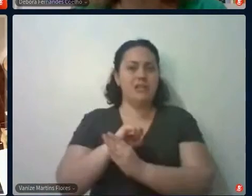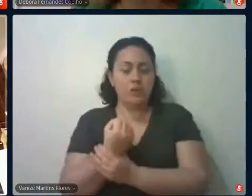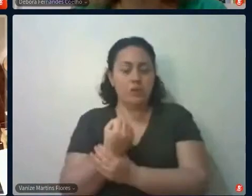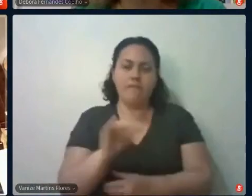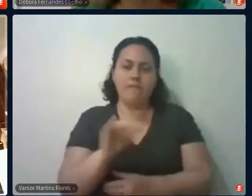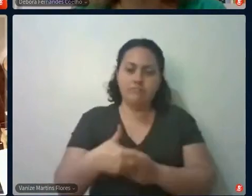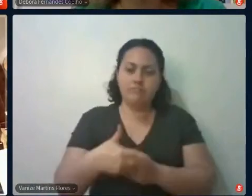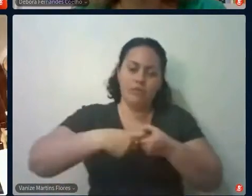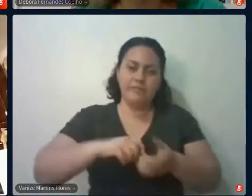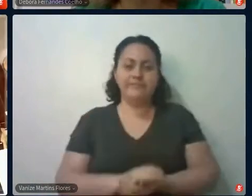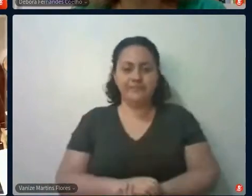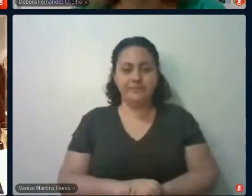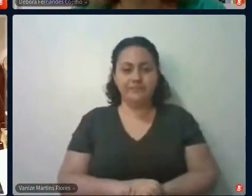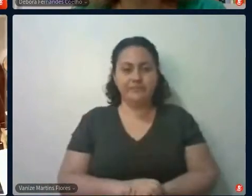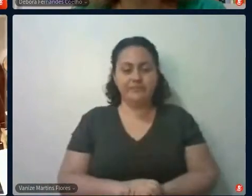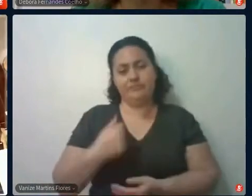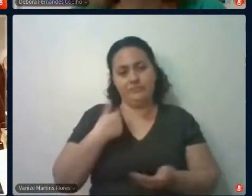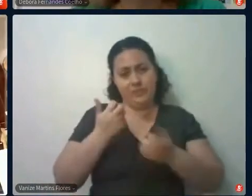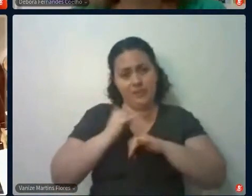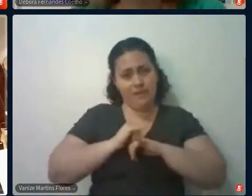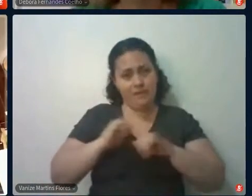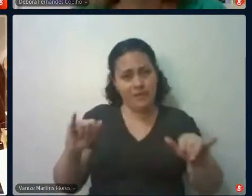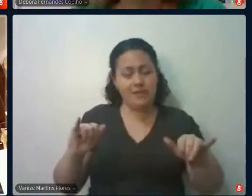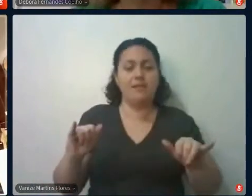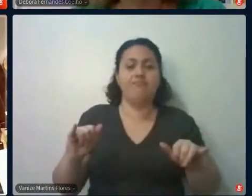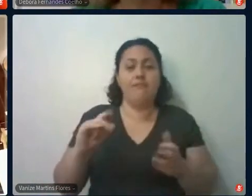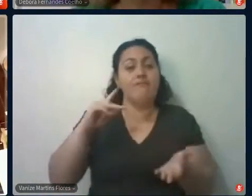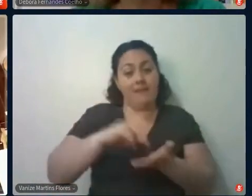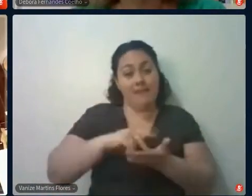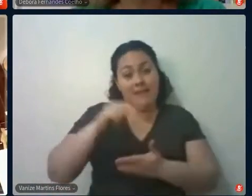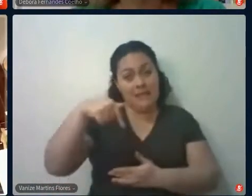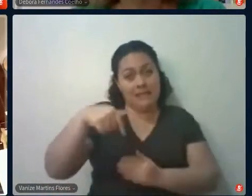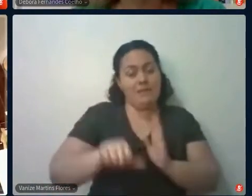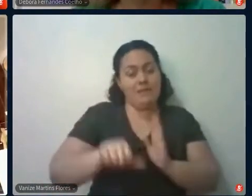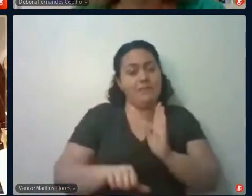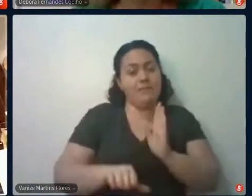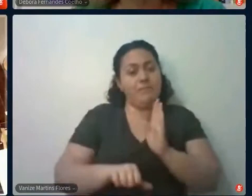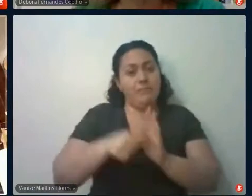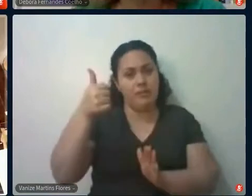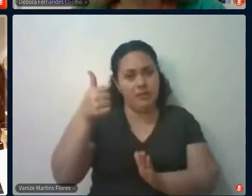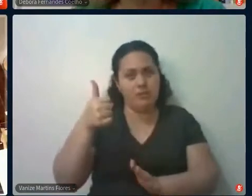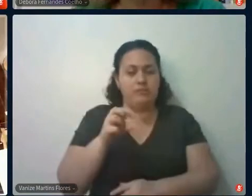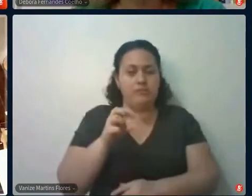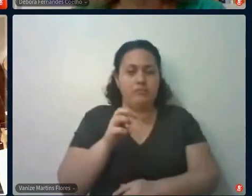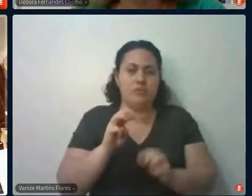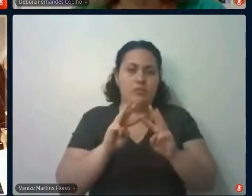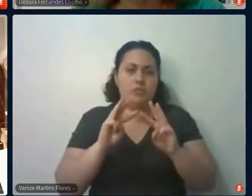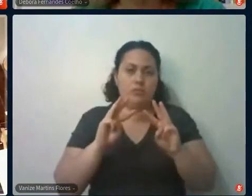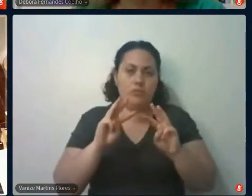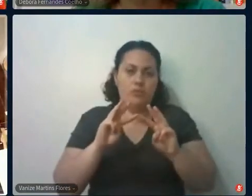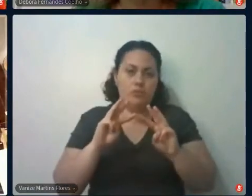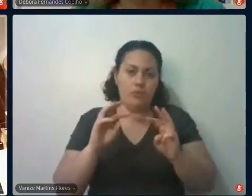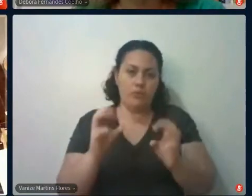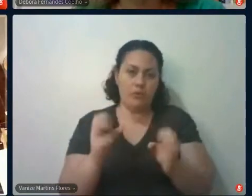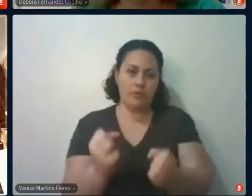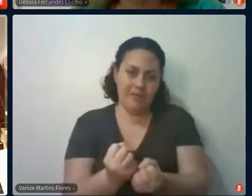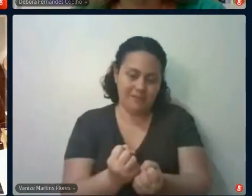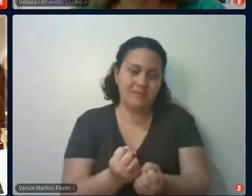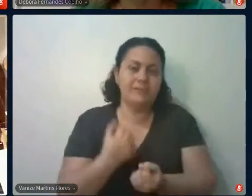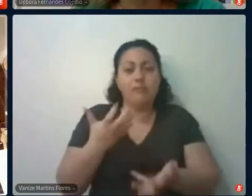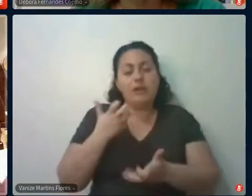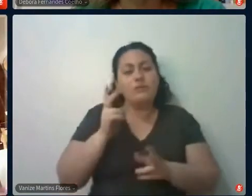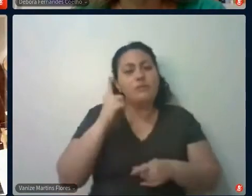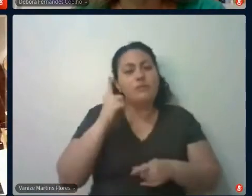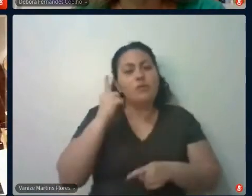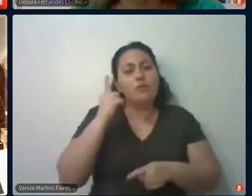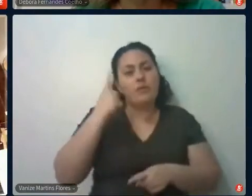breve. Eu queria dizer para vocês que essa é a primeiro webinar, a ideia é que a gente repita isso uma vez por semana. A gente